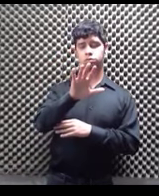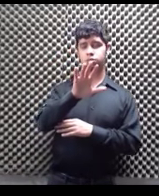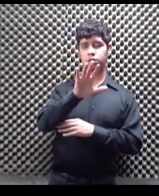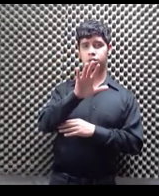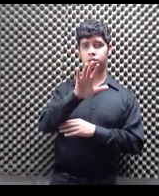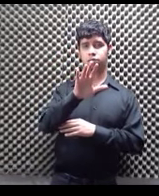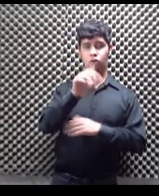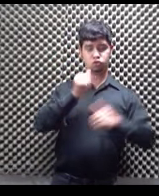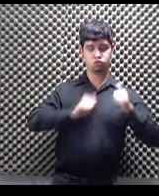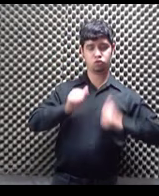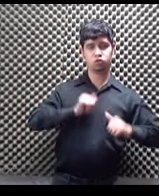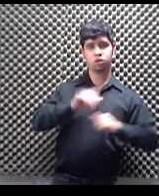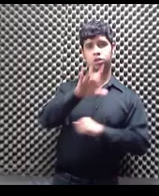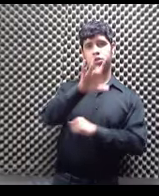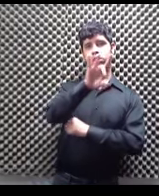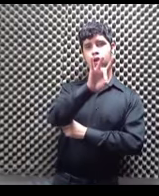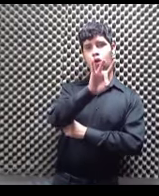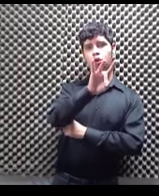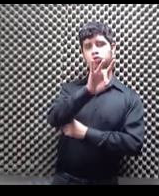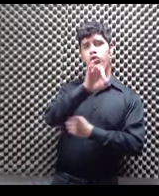recuerdo. ¡Promi!